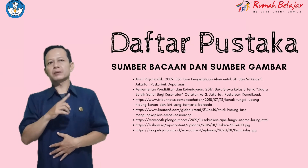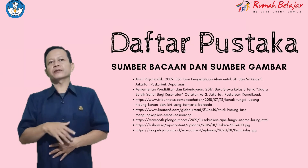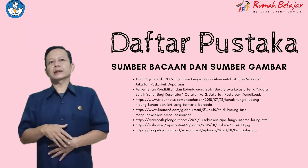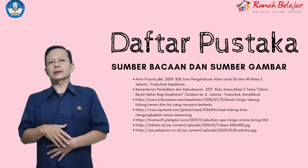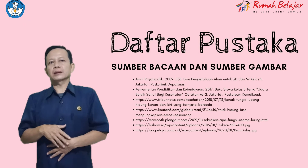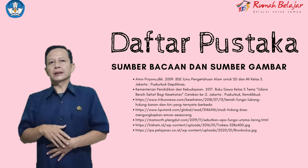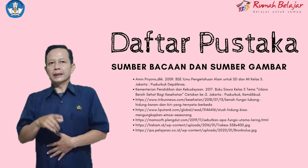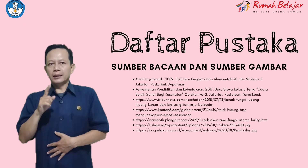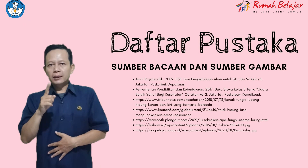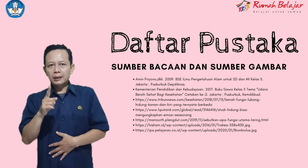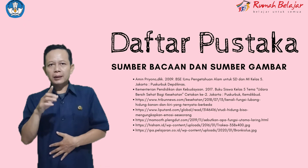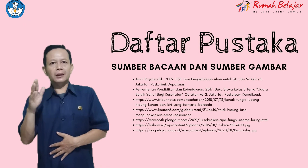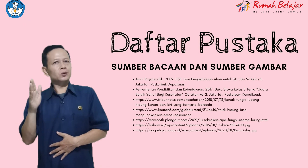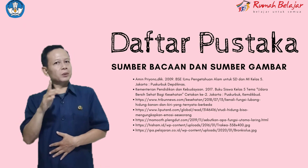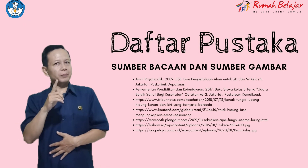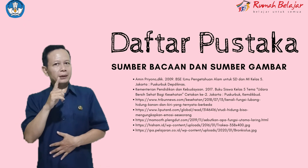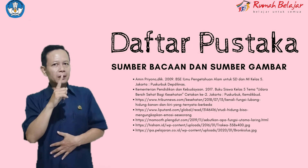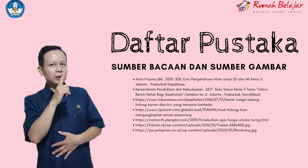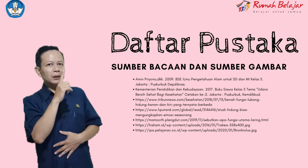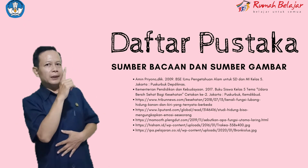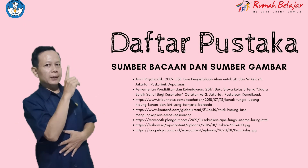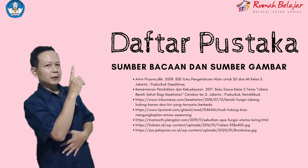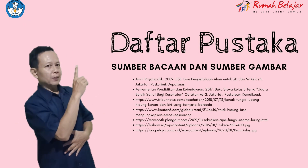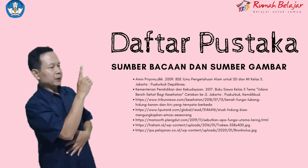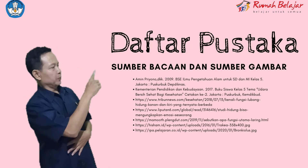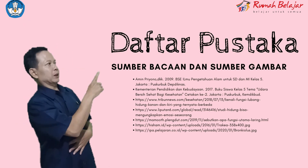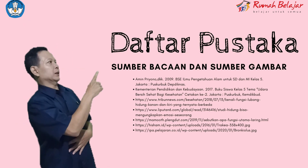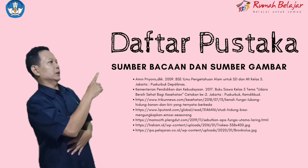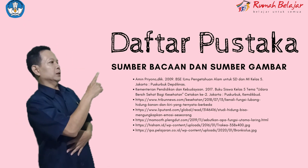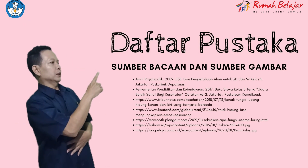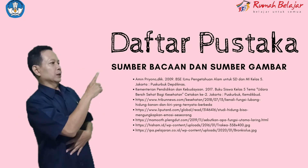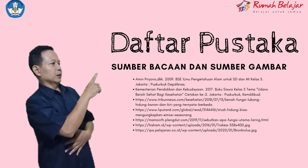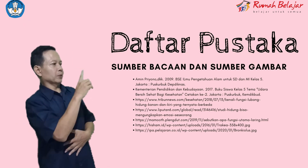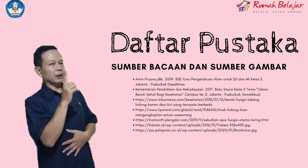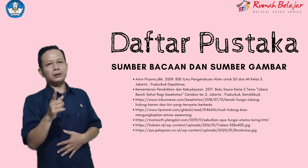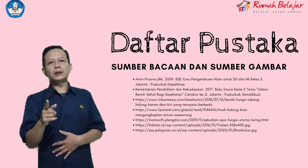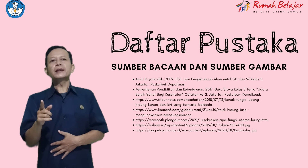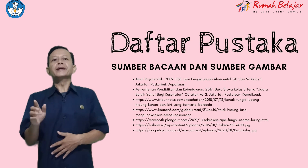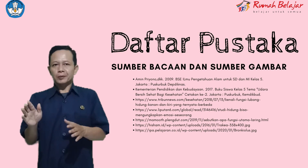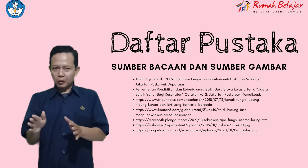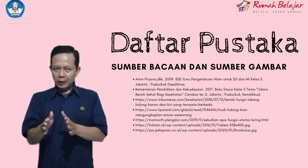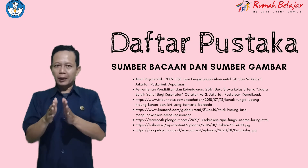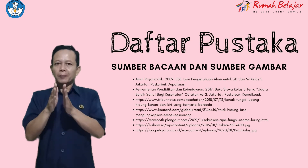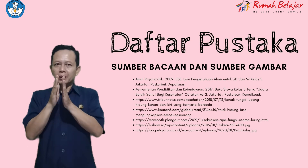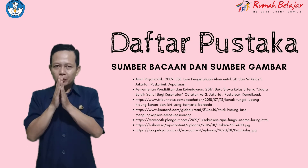Semoga bermanfaat. Ini adalah sumber materi yang sahabat simak tadi. Terima kasih.